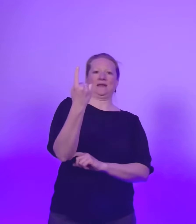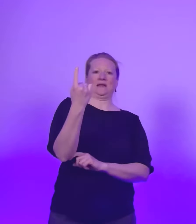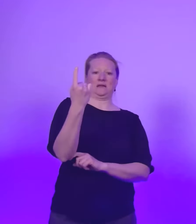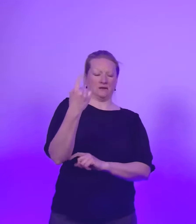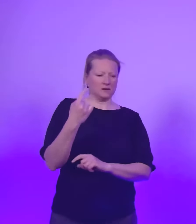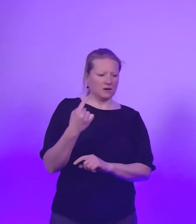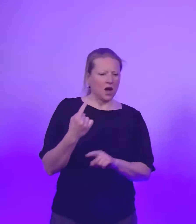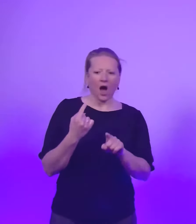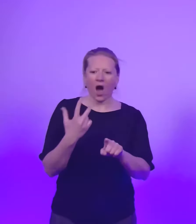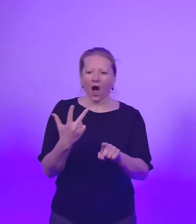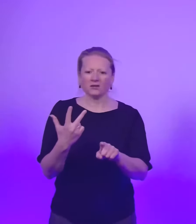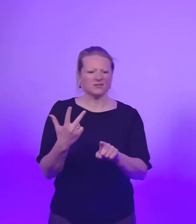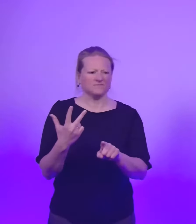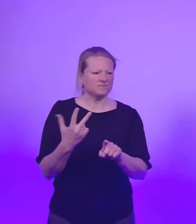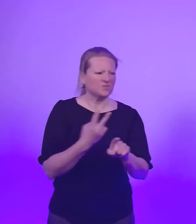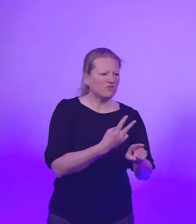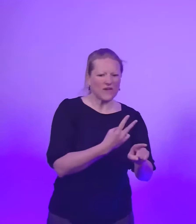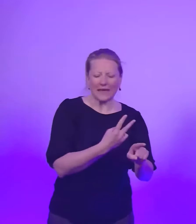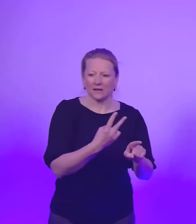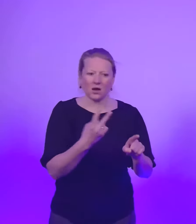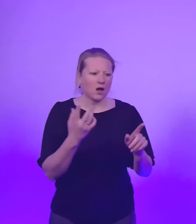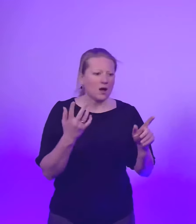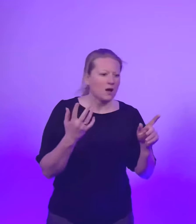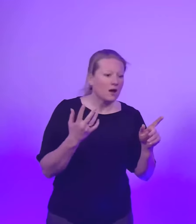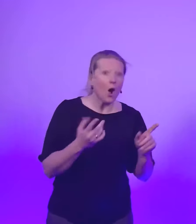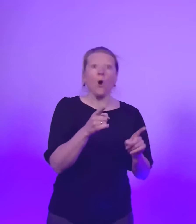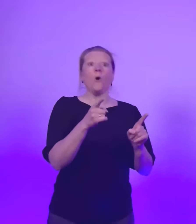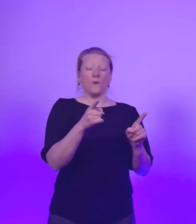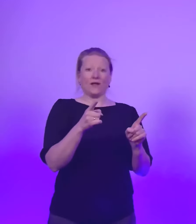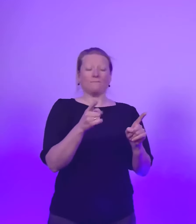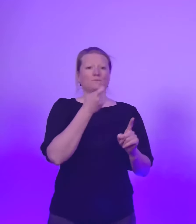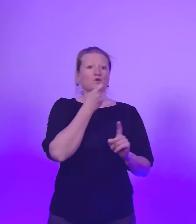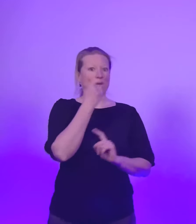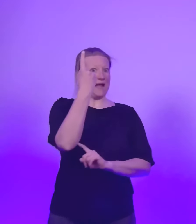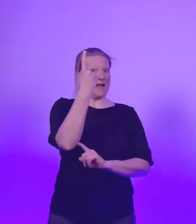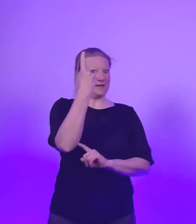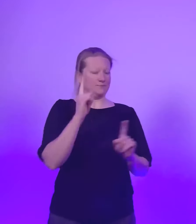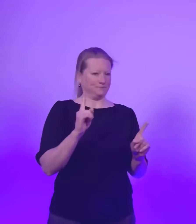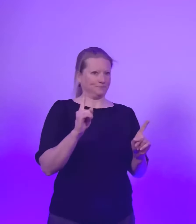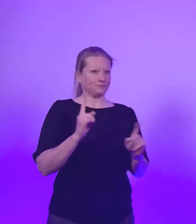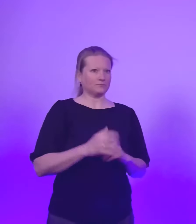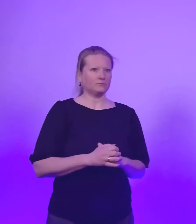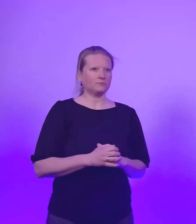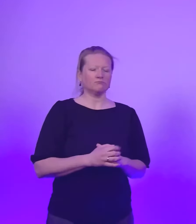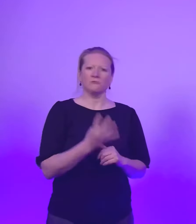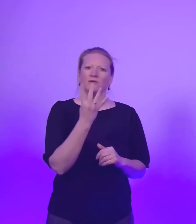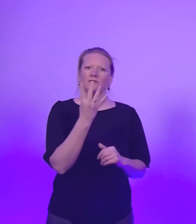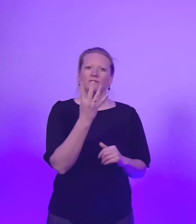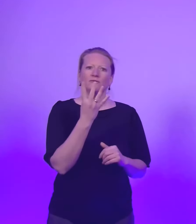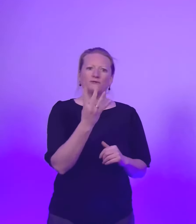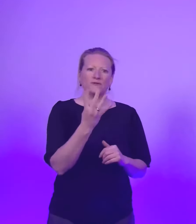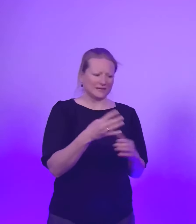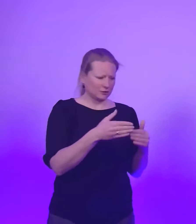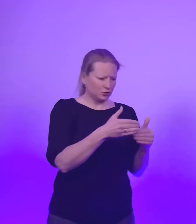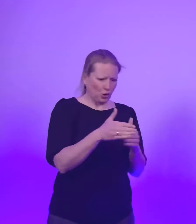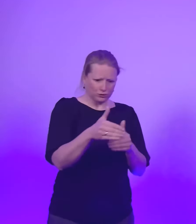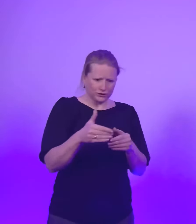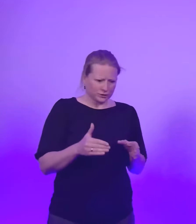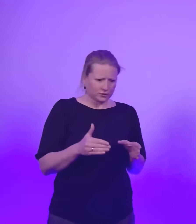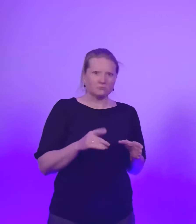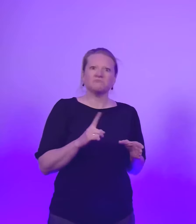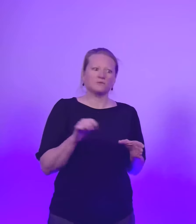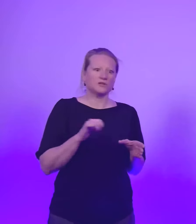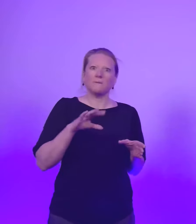dus dat is de laatste, en nummer 2? Ja. Misschien hier... Ah, Hebbes! Ja, nummer 1. Oh, en 4 doosjes. Oh, wat moeten we daarmee doen dan? Ik